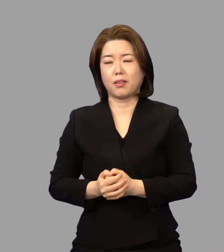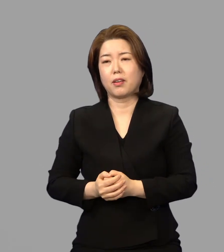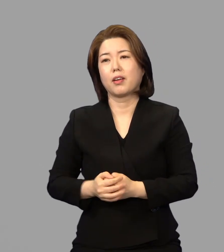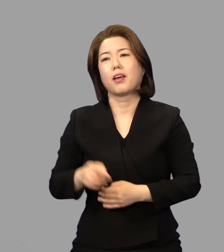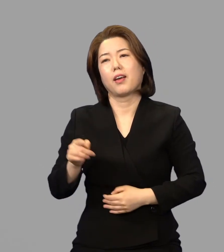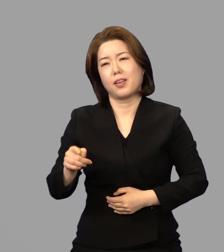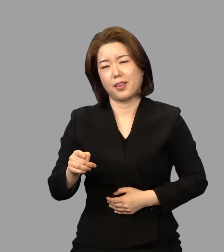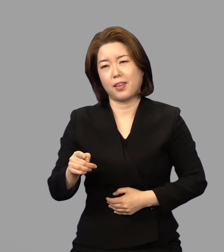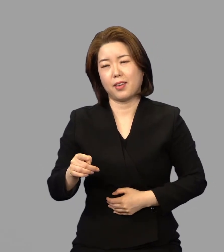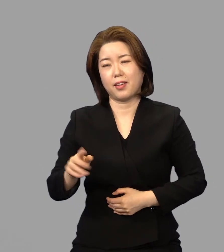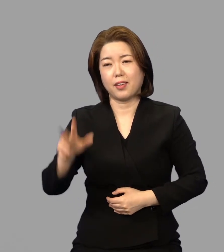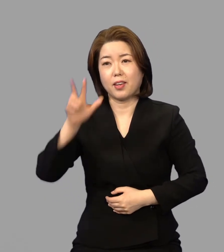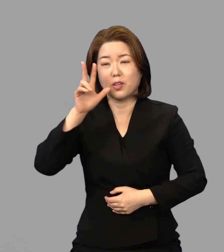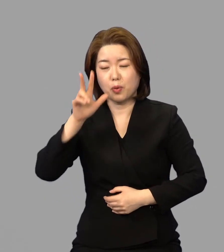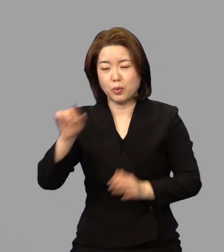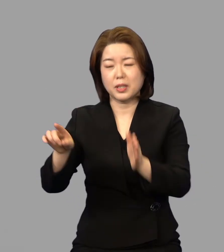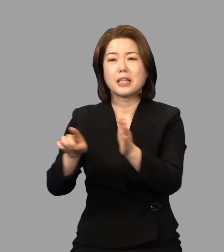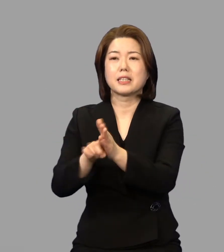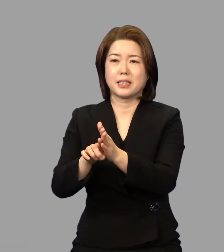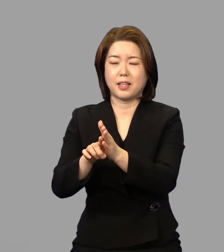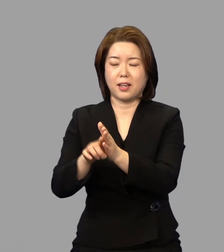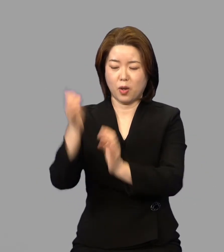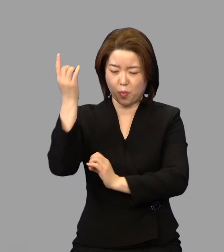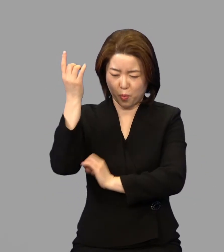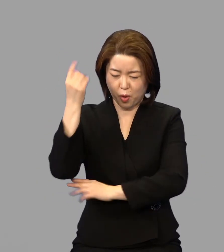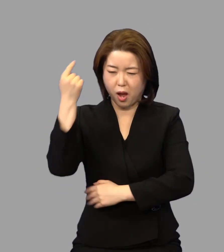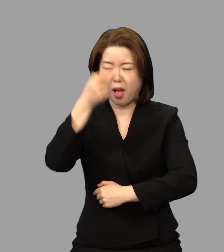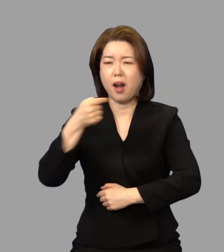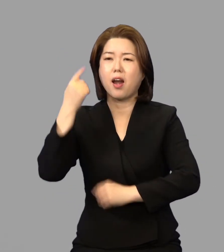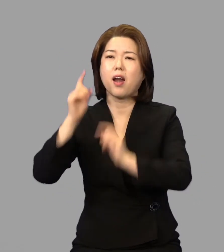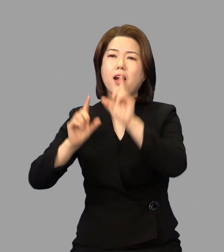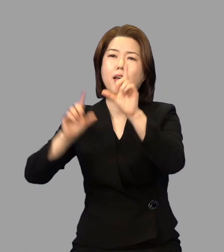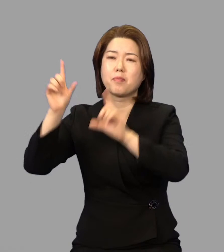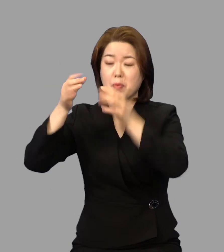이것이 여호수아의 신앙의 민낯이었어요.